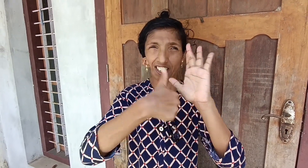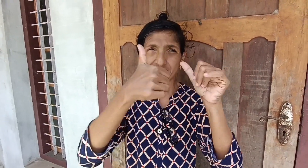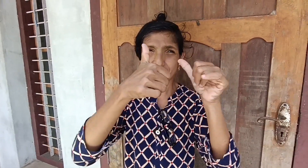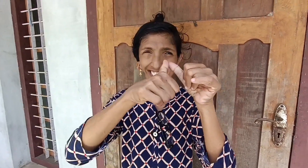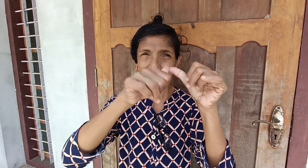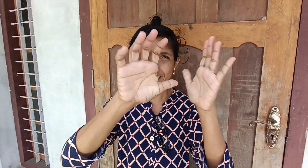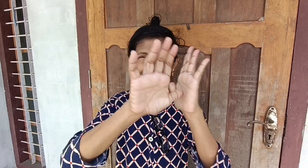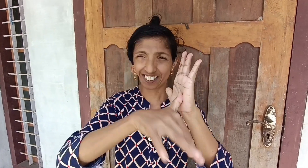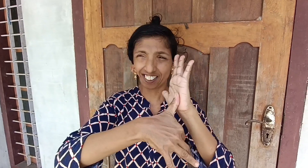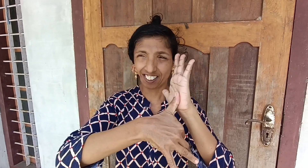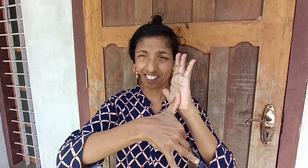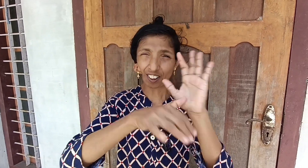ആലപ്പുഴ